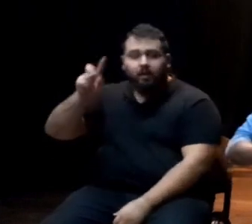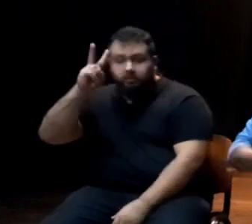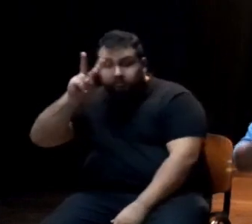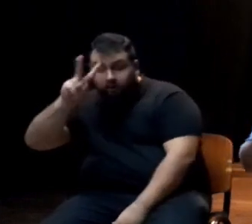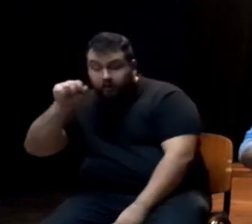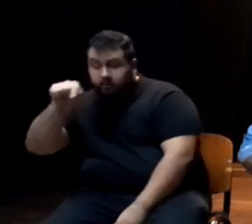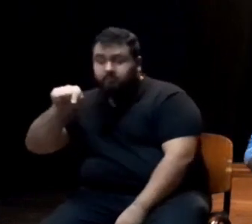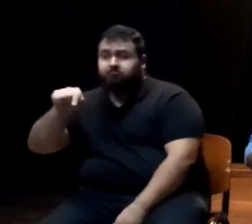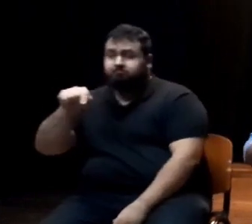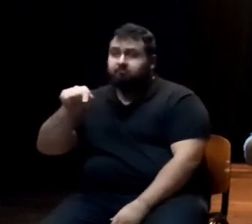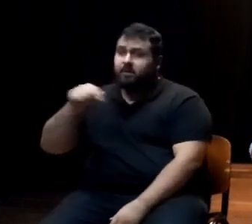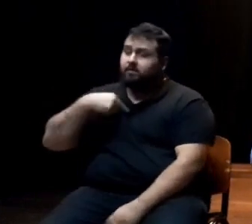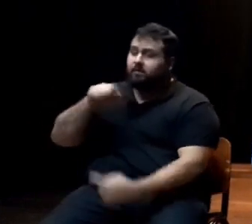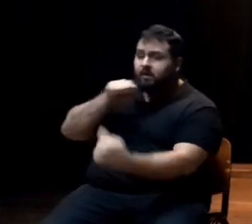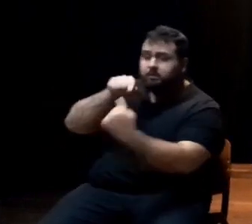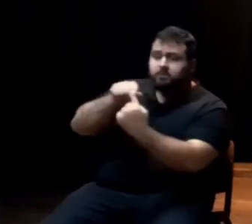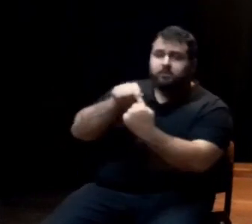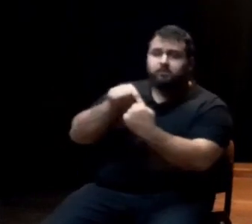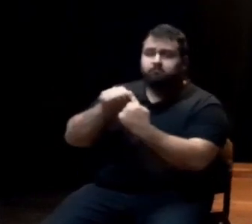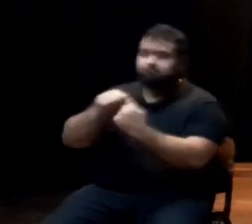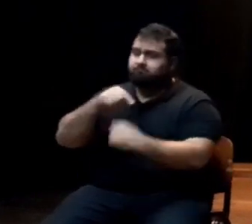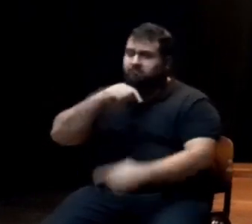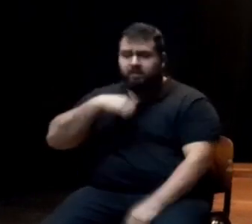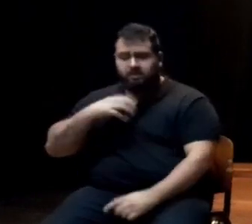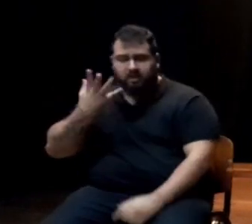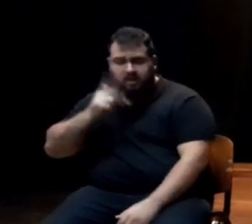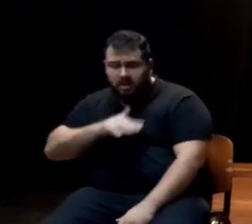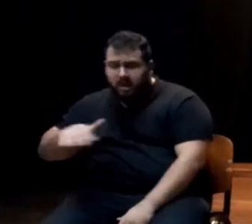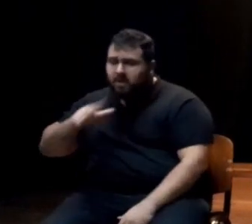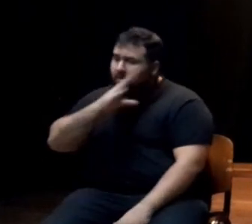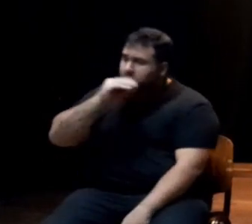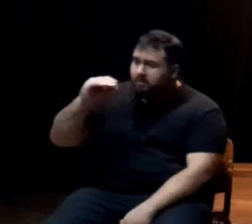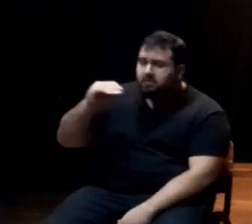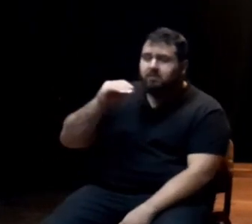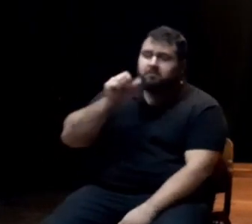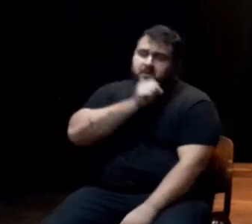aquela criança, adolescente ou adulto. Né?